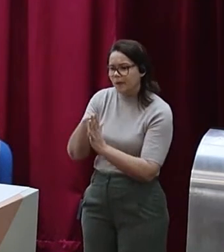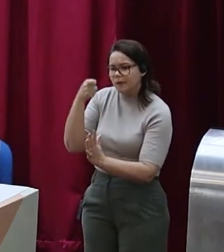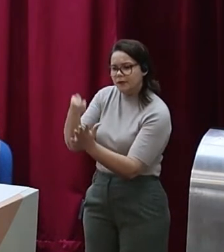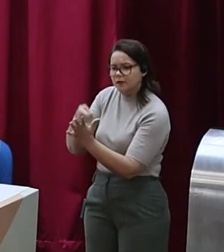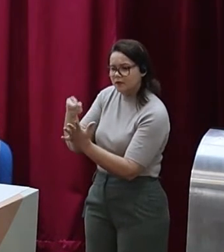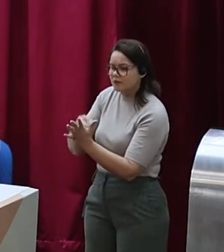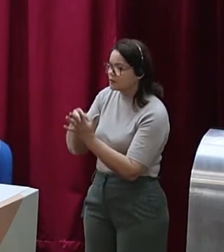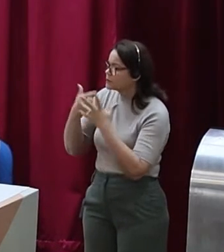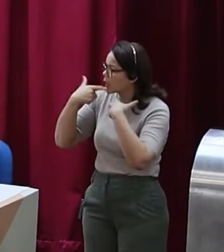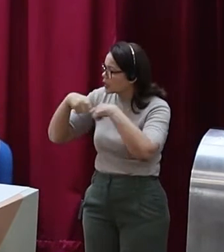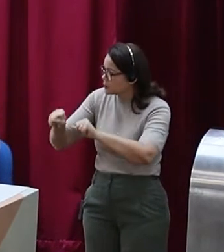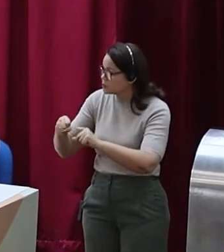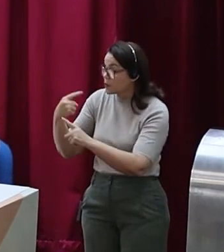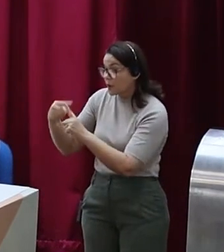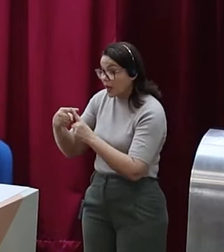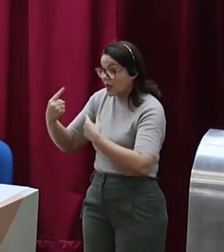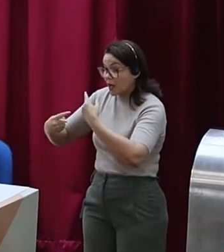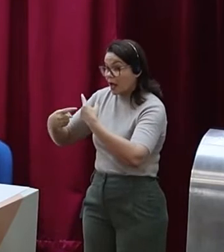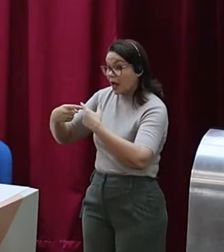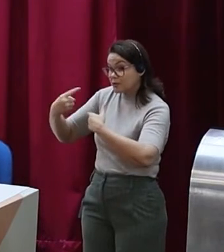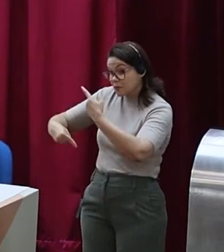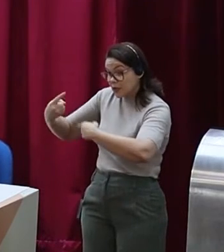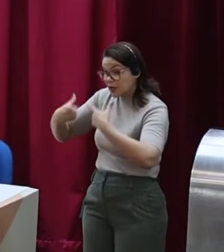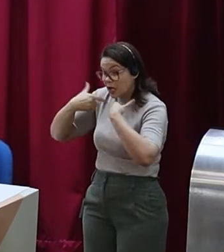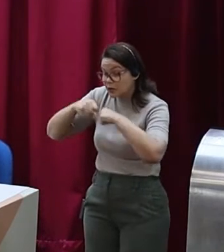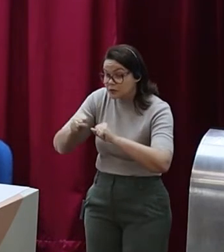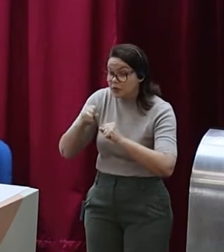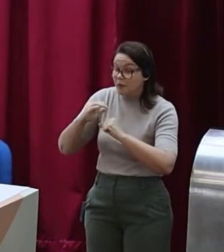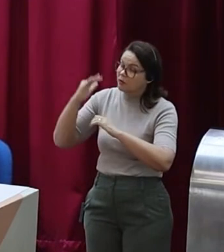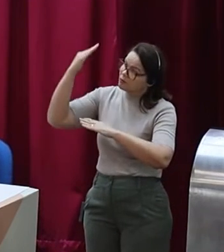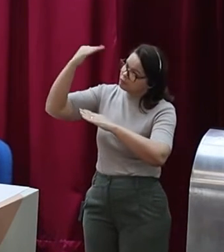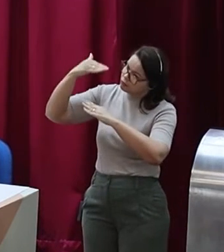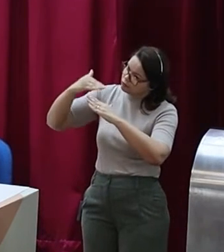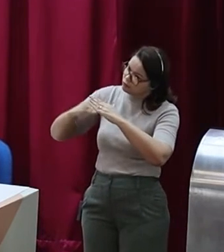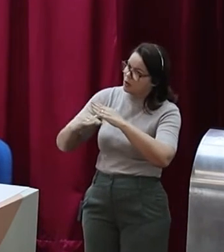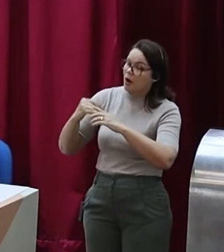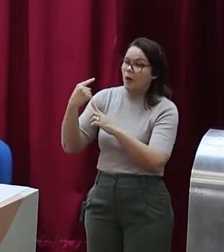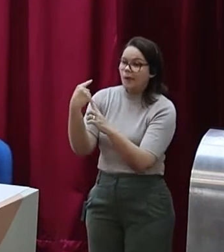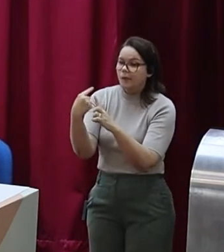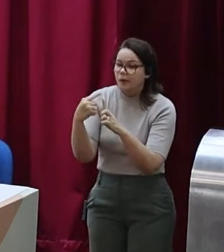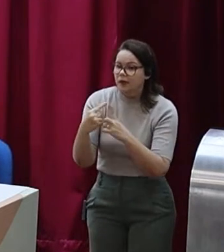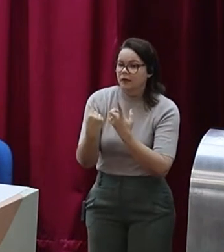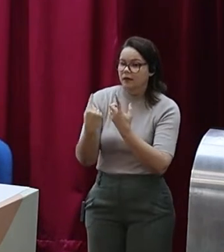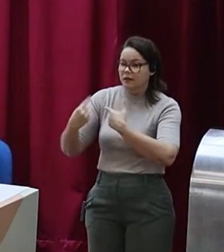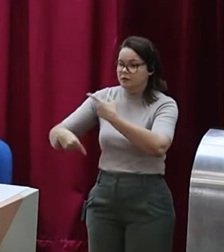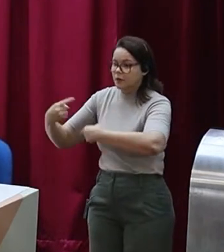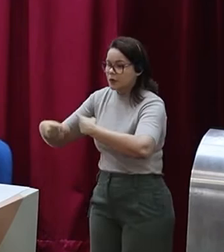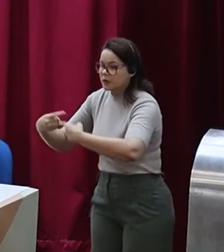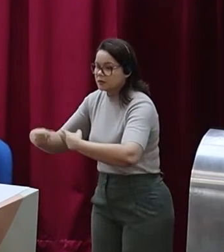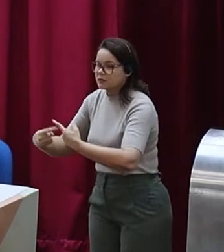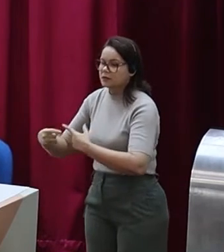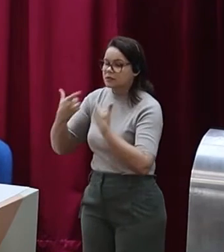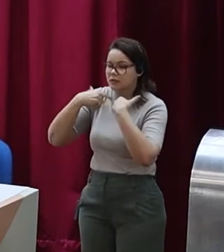ser desde arriba para abajo, políticas lingüísticas estatales descendentes y las políticas lingüísticas